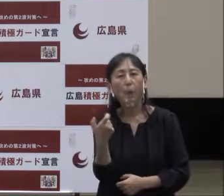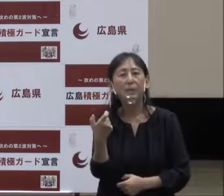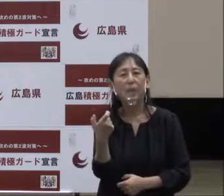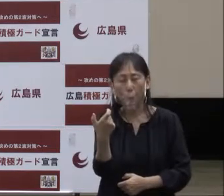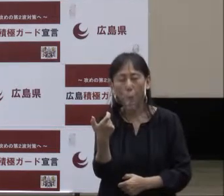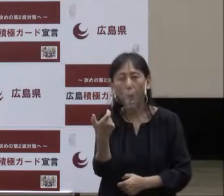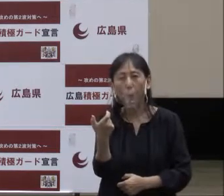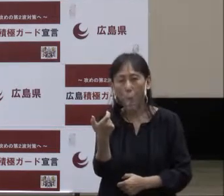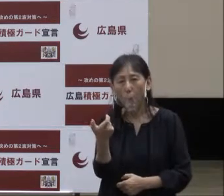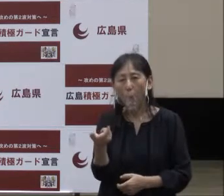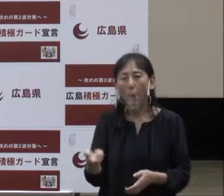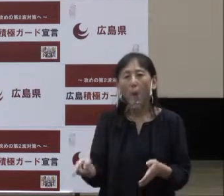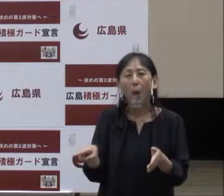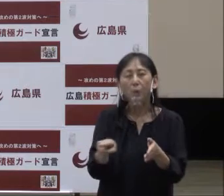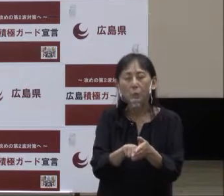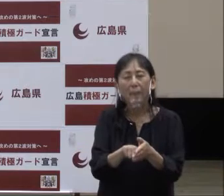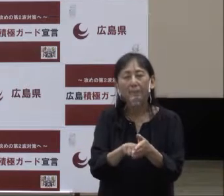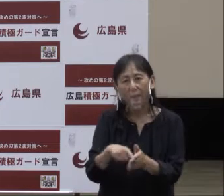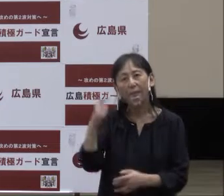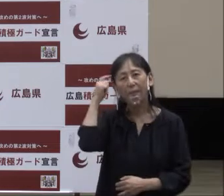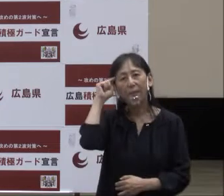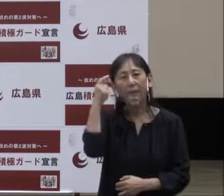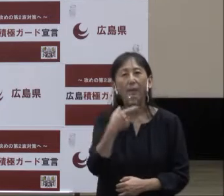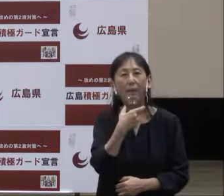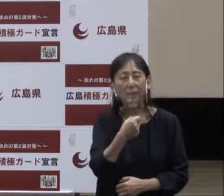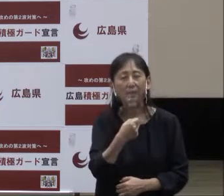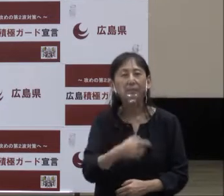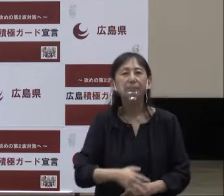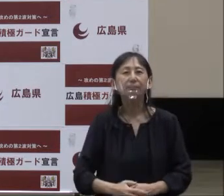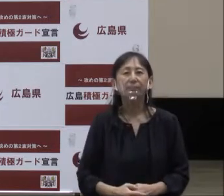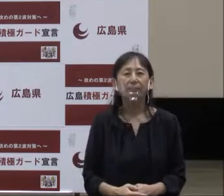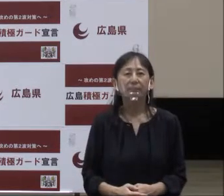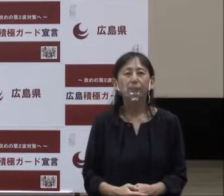て、考えたいと思います。